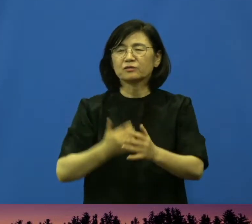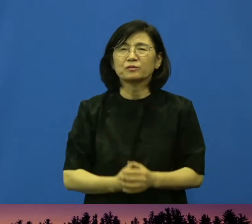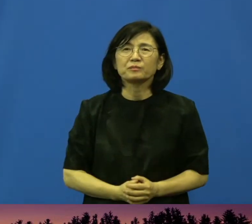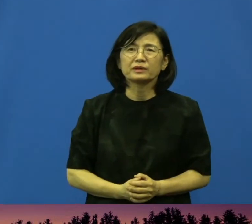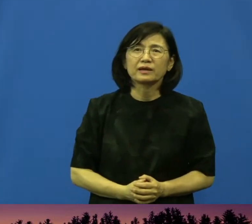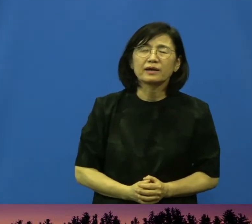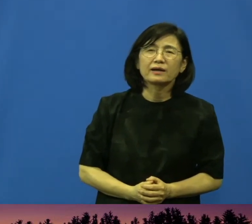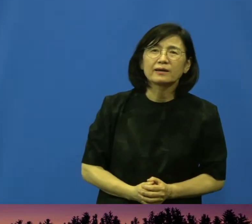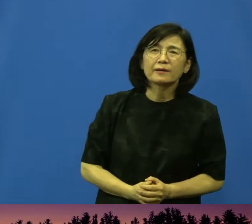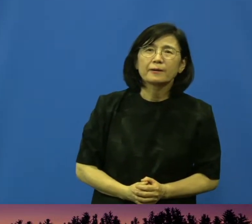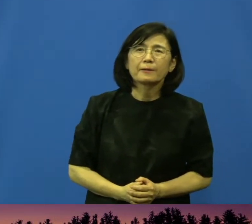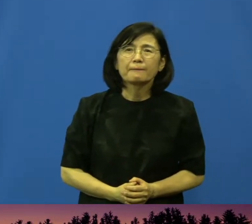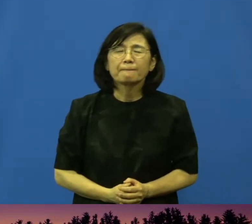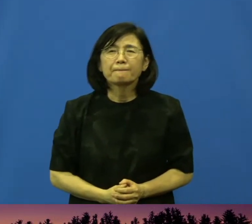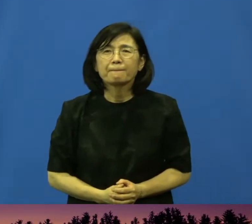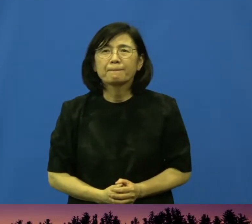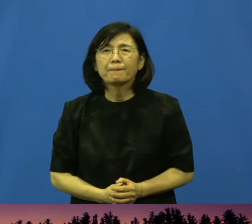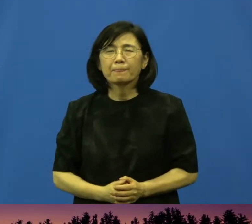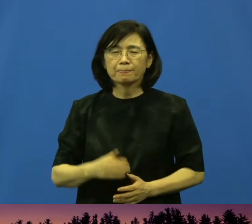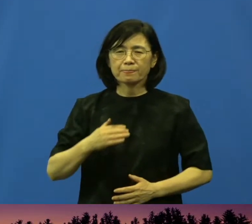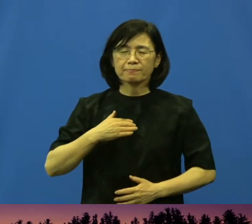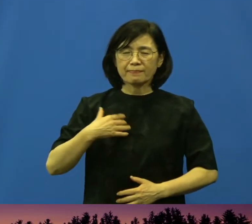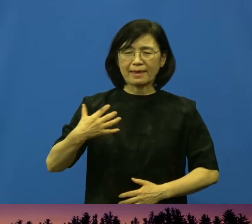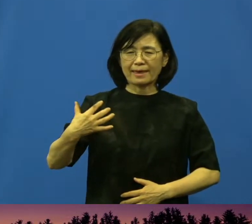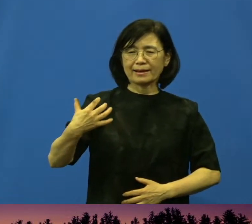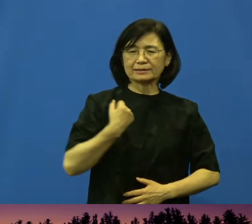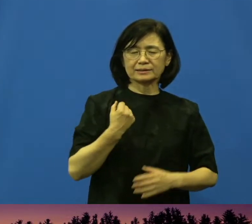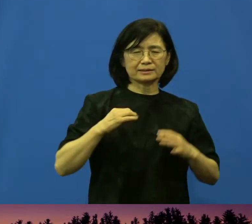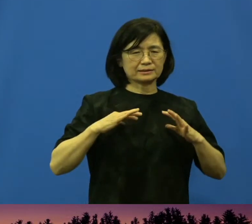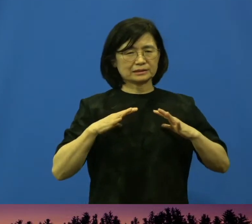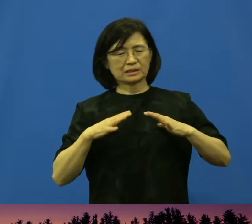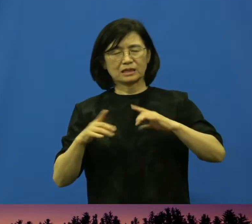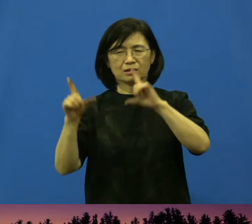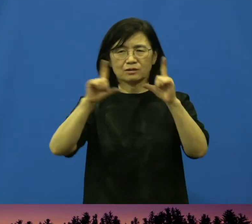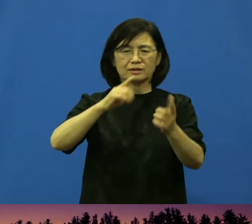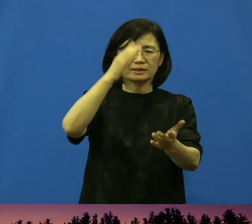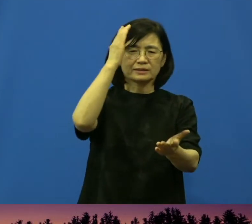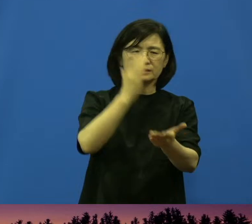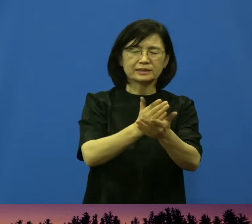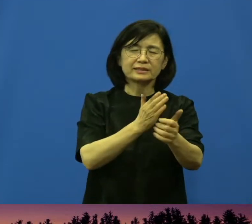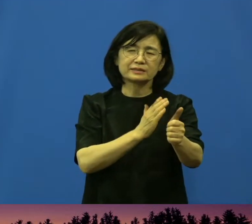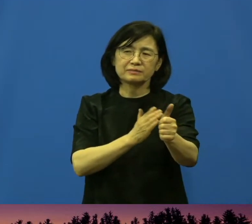것 붙들고 의지하고 자랑하며 살지 마십시오. 한 방에 한 방.